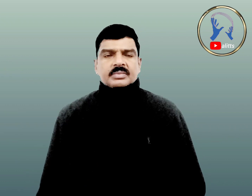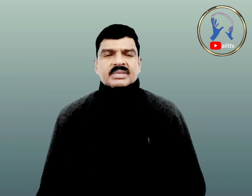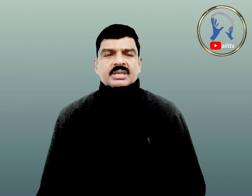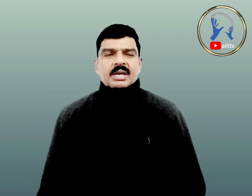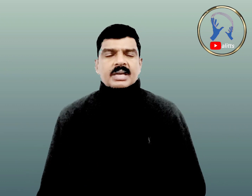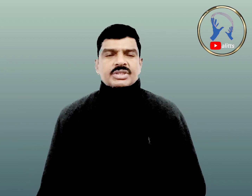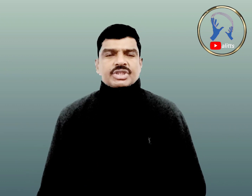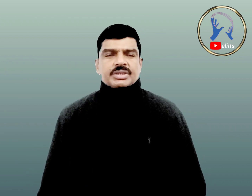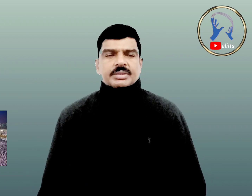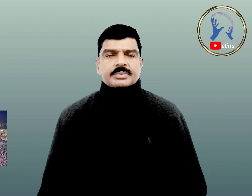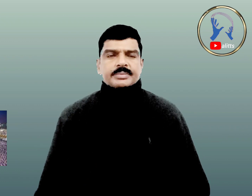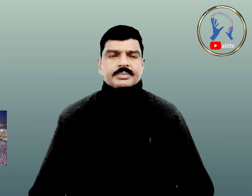حج،